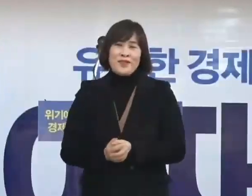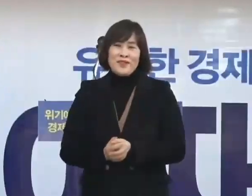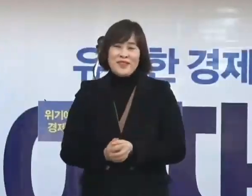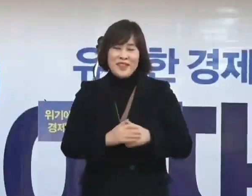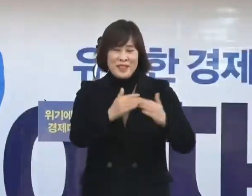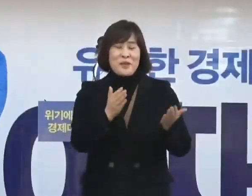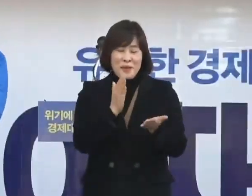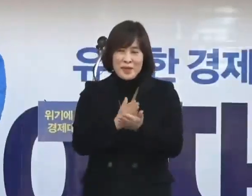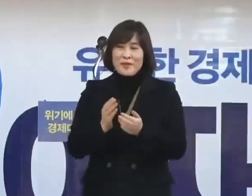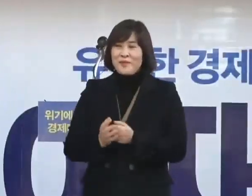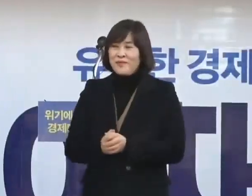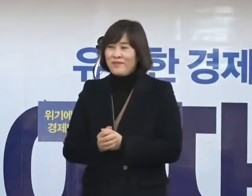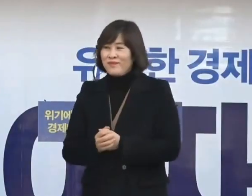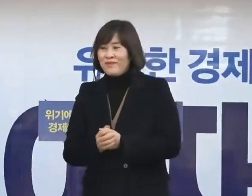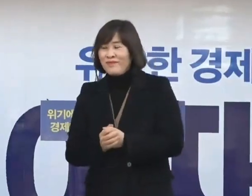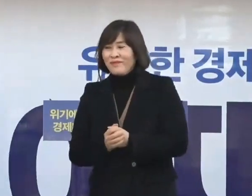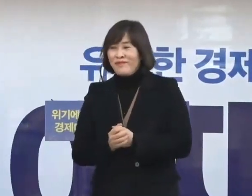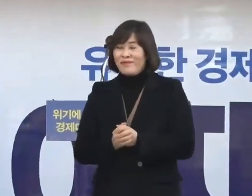당 말고